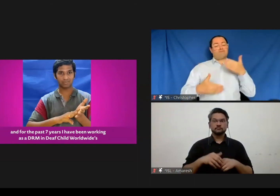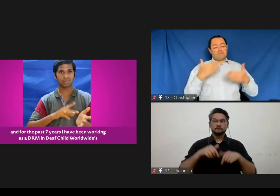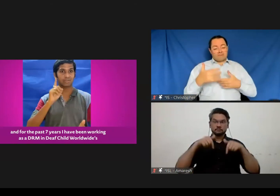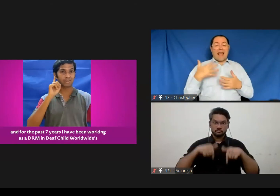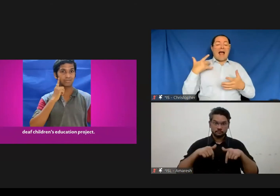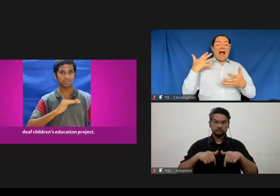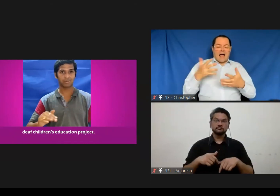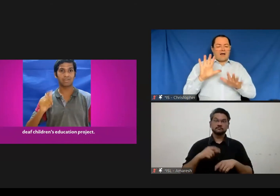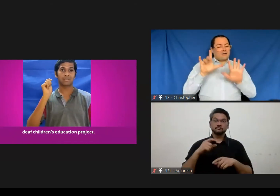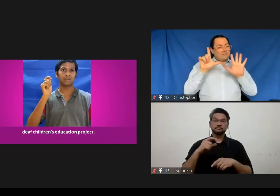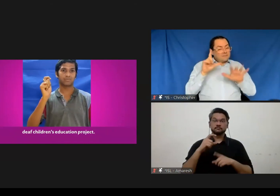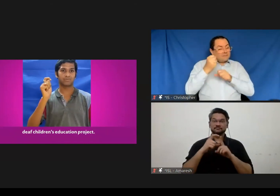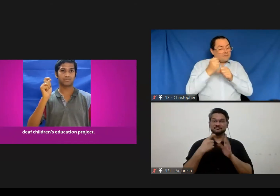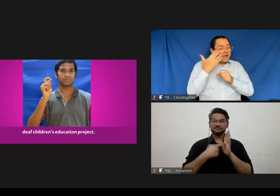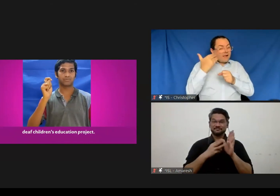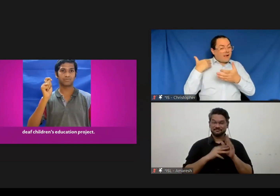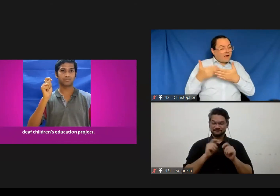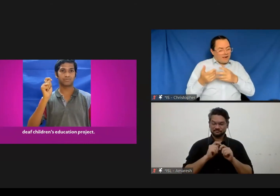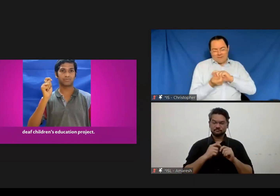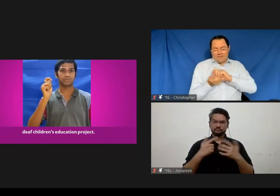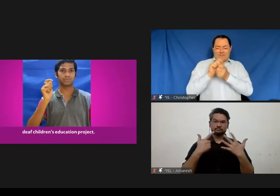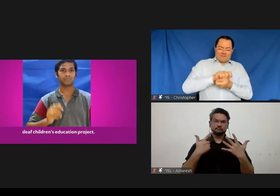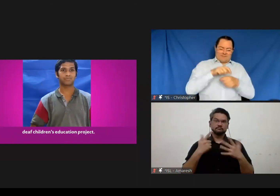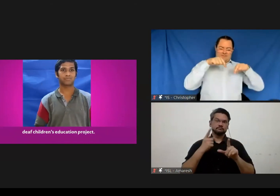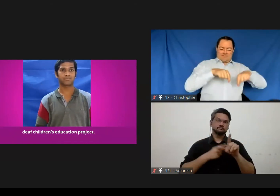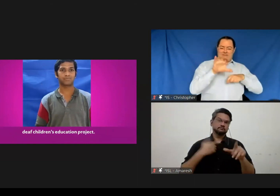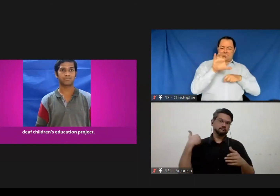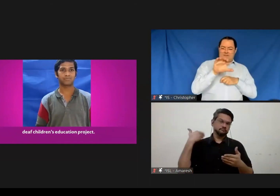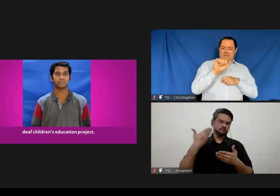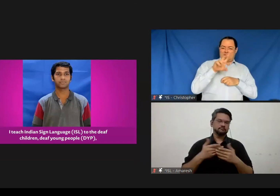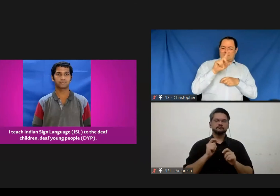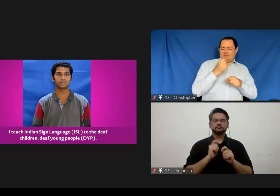प्रोजेक्ट रे डीआरएम भाबे डेव पिला को पई काम करू